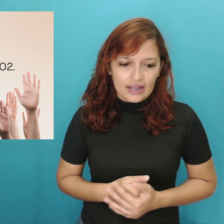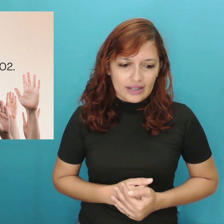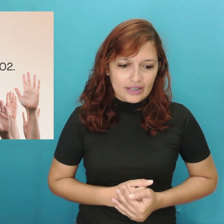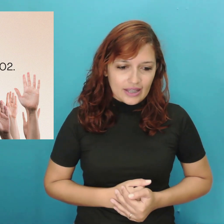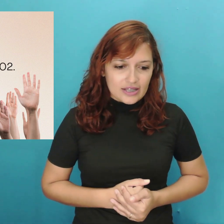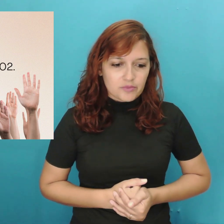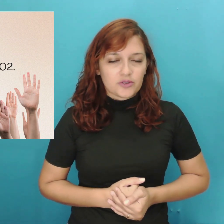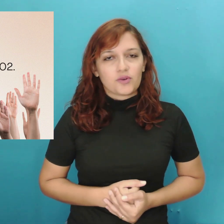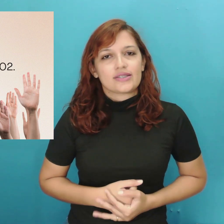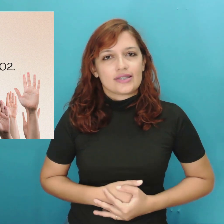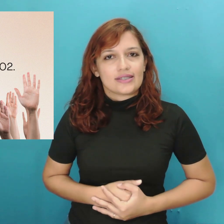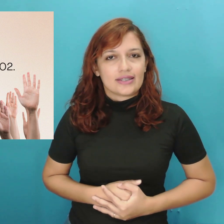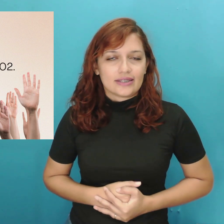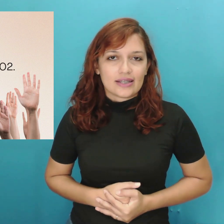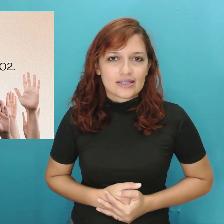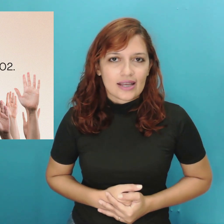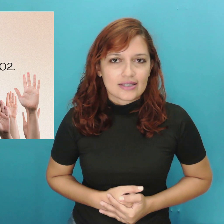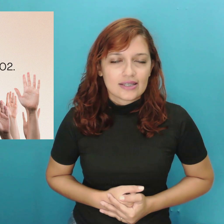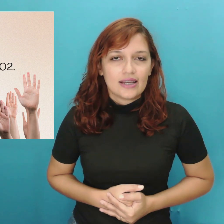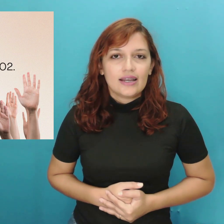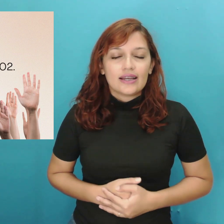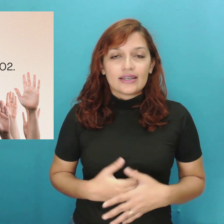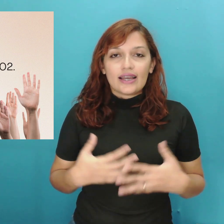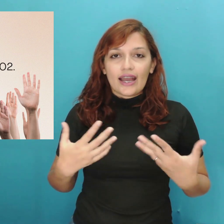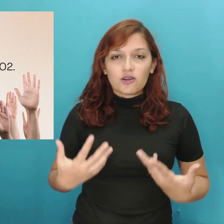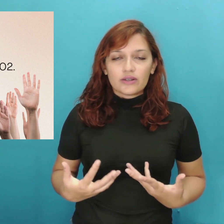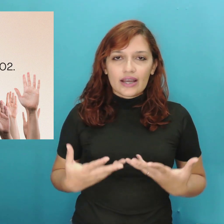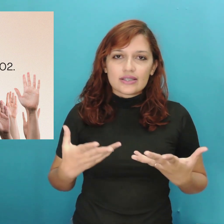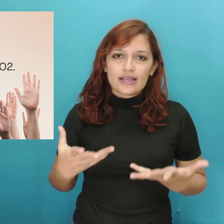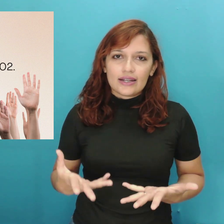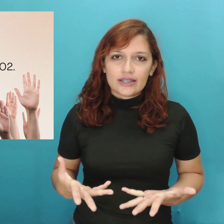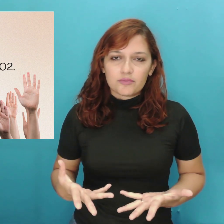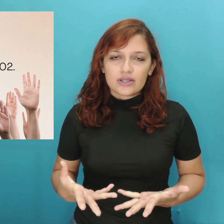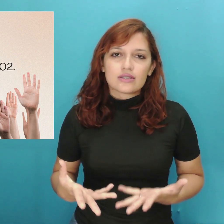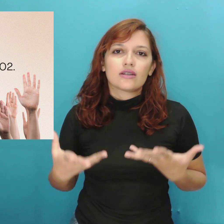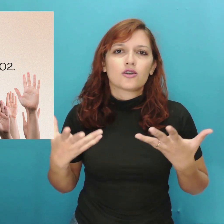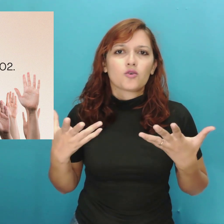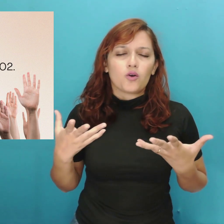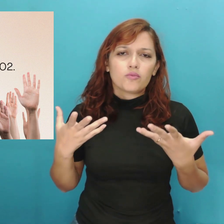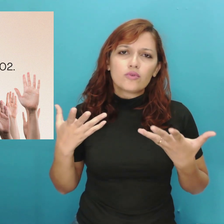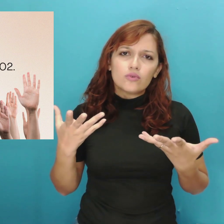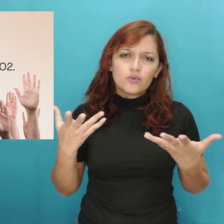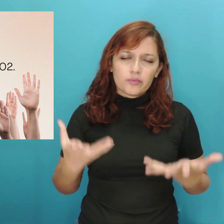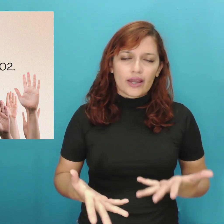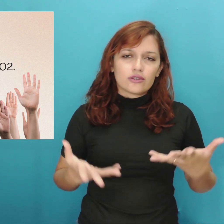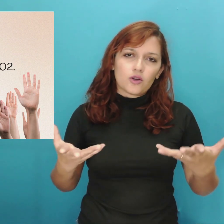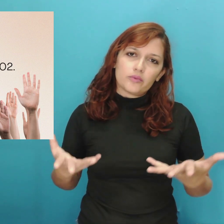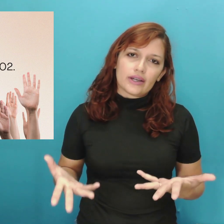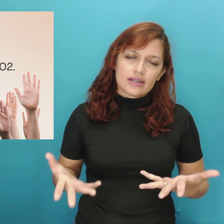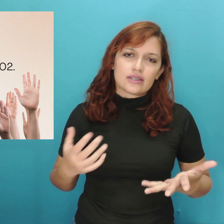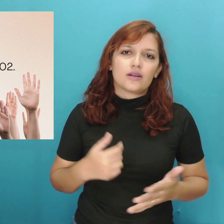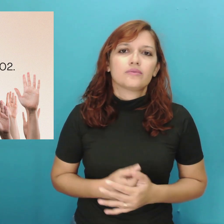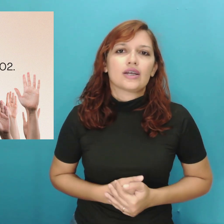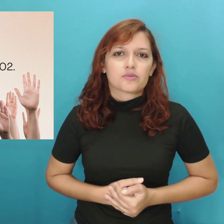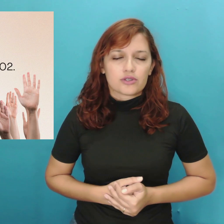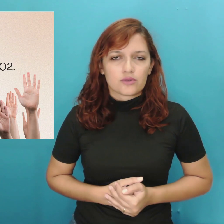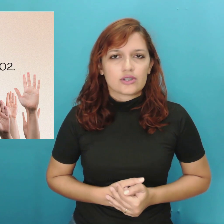Lei 10.436, que reconhece a Libras como um meio de comunicação das pessoas